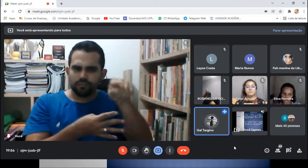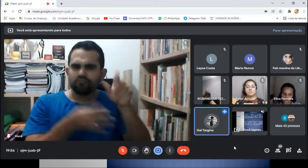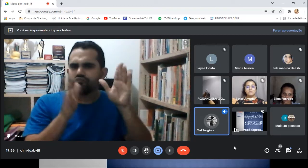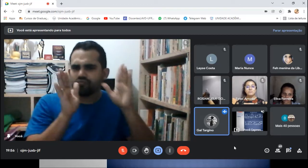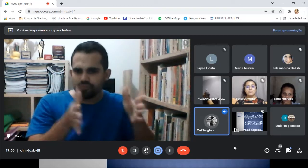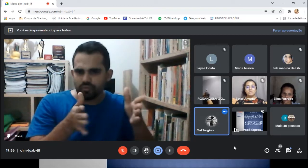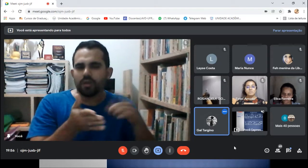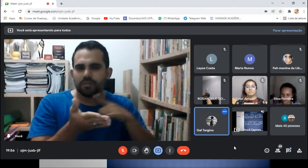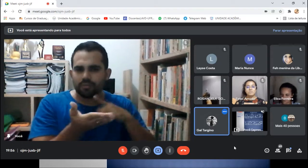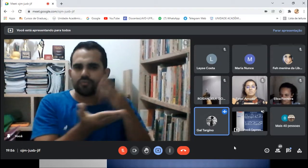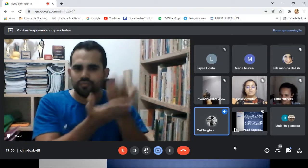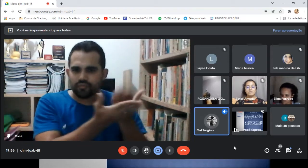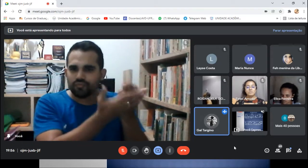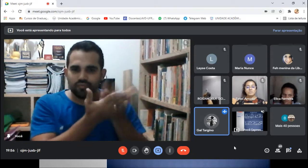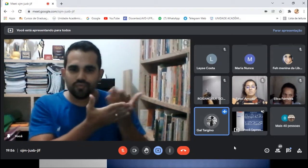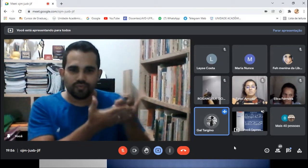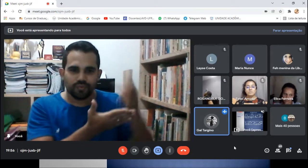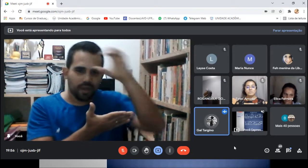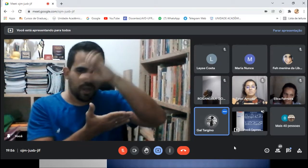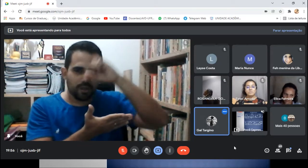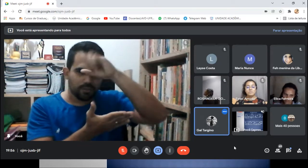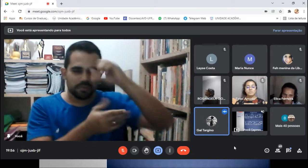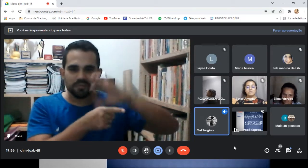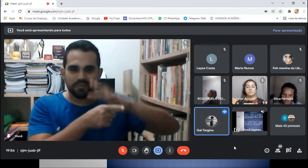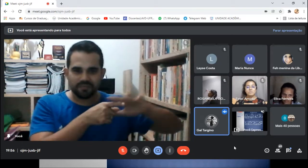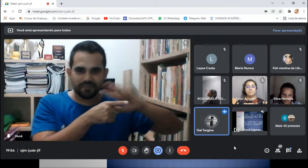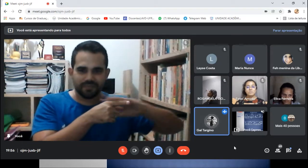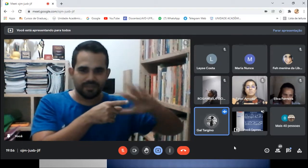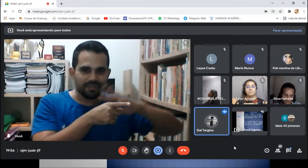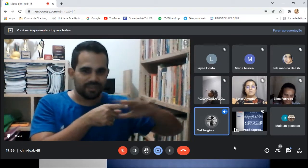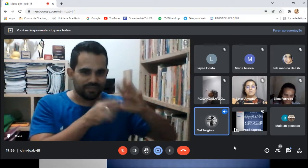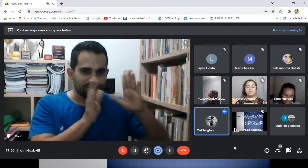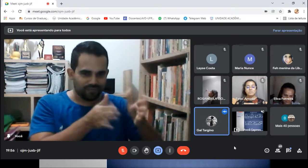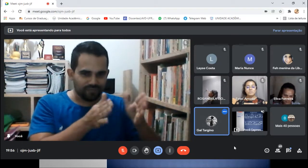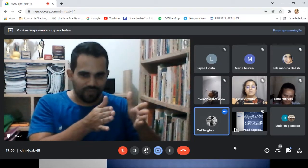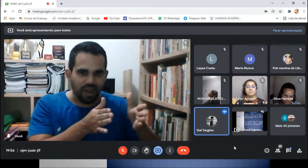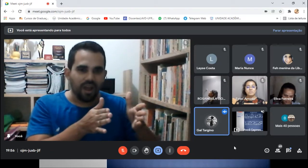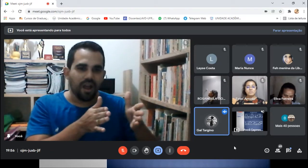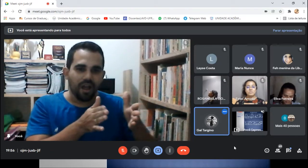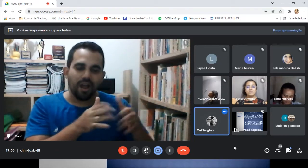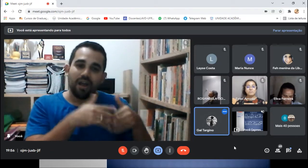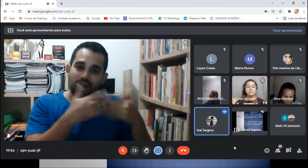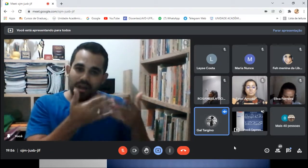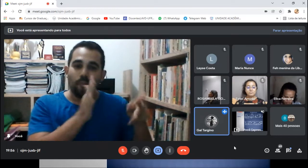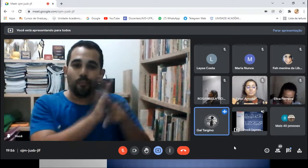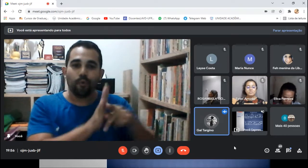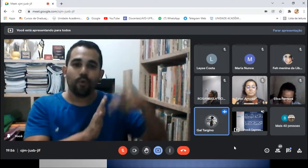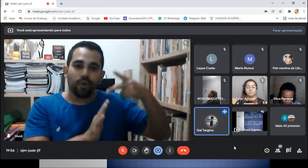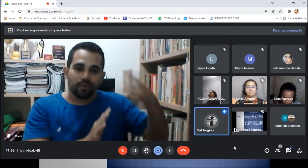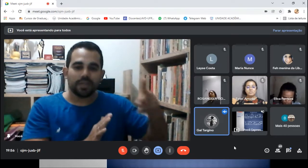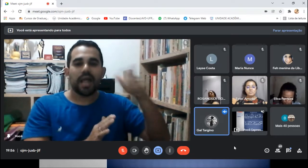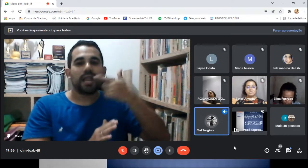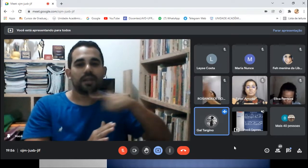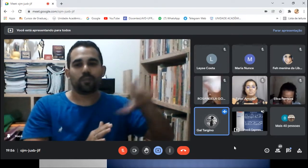Percebem? As línguas orais têm 4 áreas de estudo, né? São funções diferentes dos